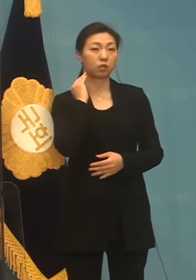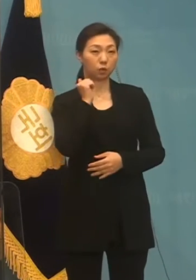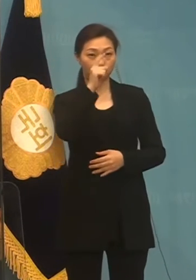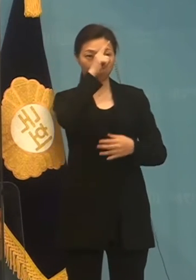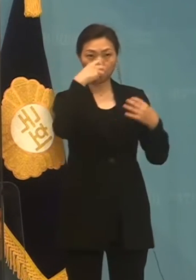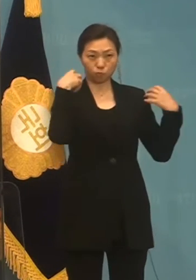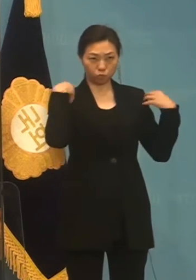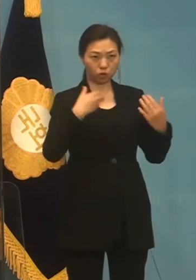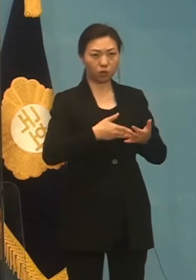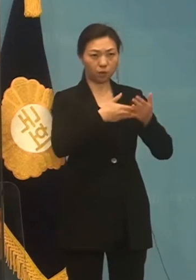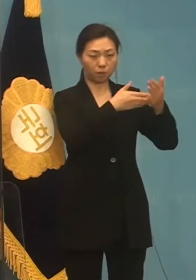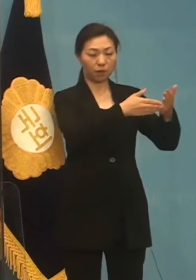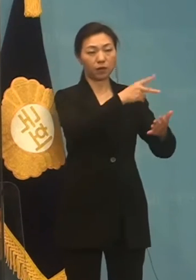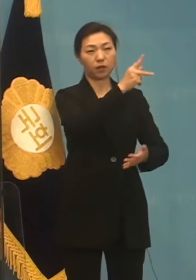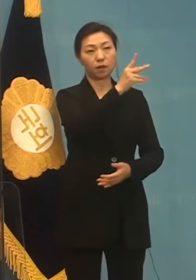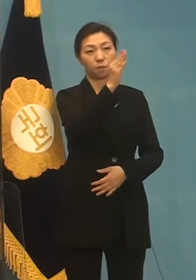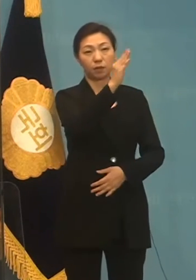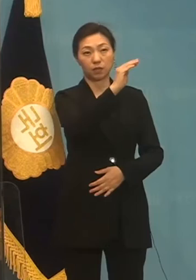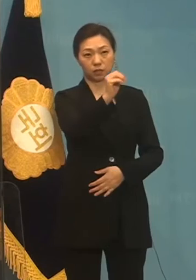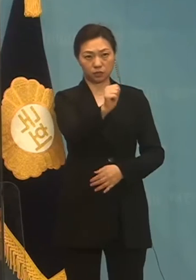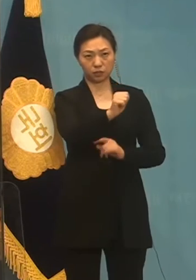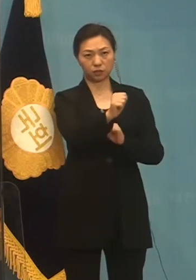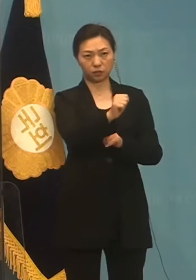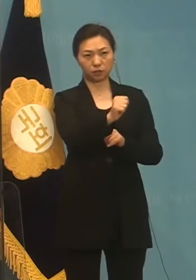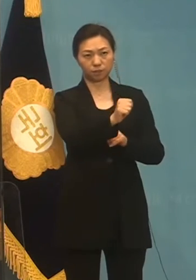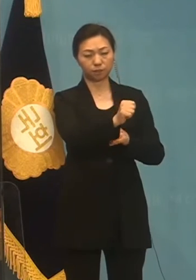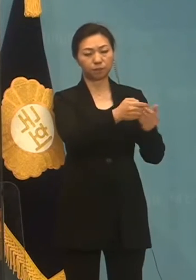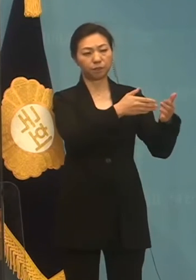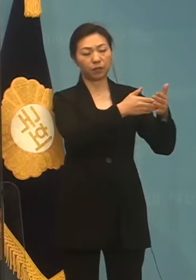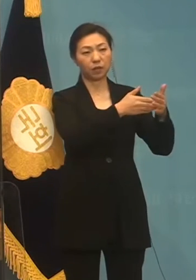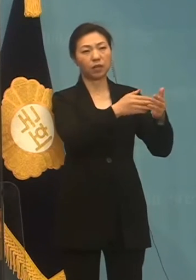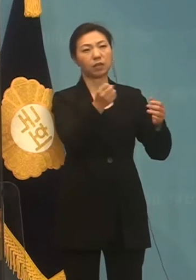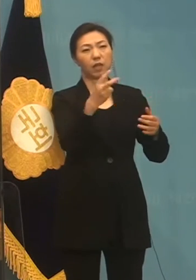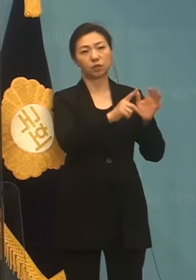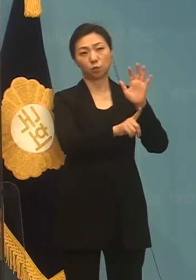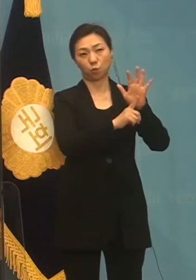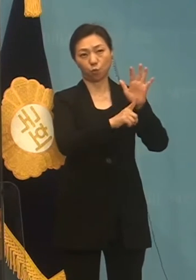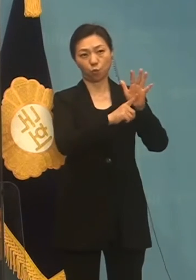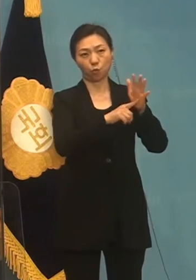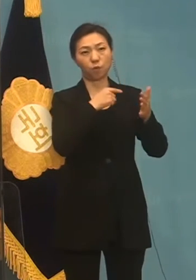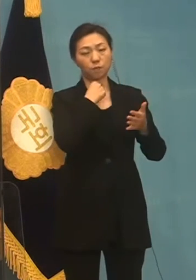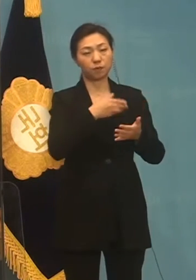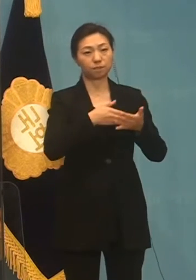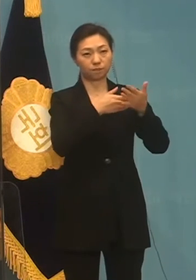그 재공모를 요구하는 그런 기자회견이 되겠습니다.